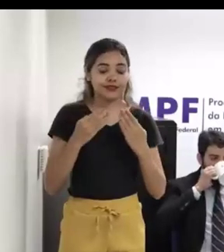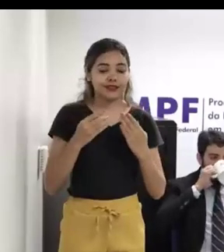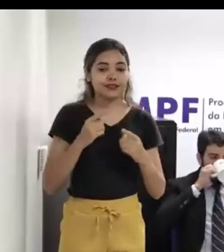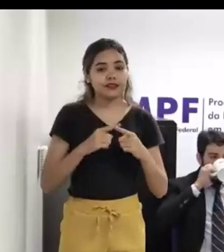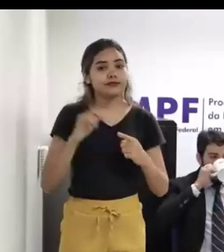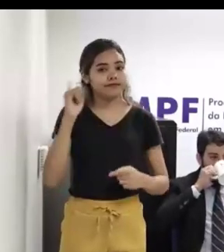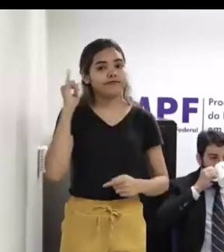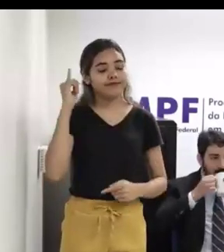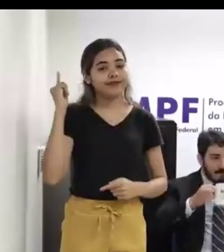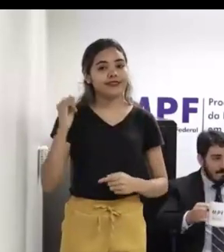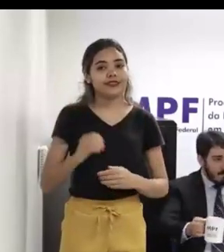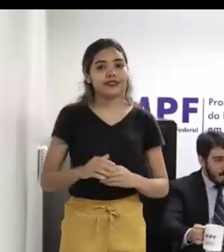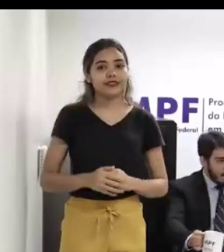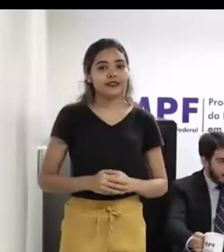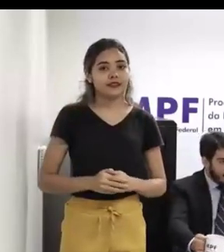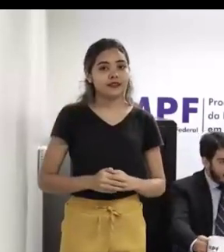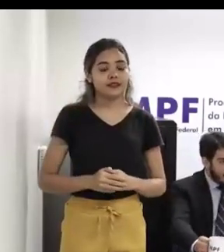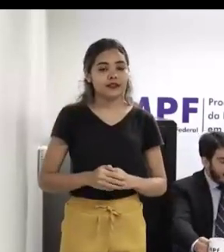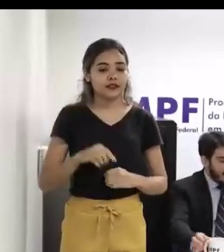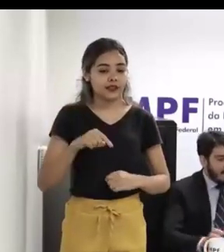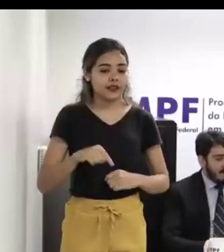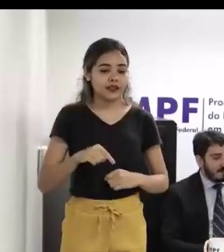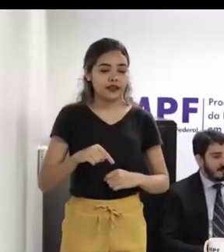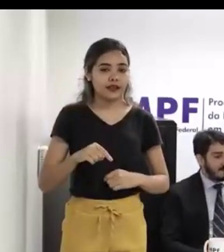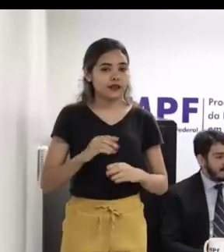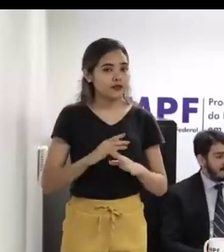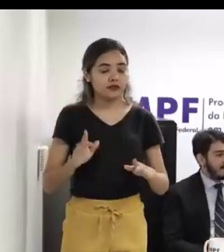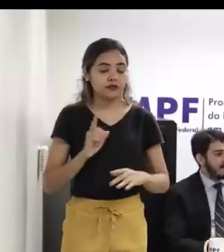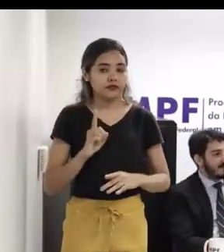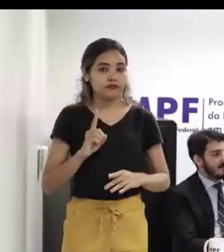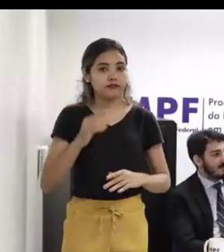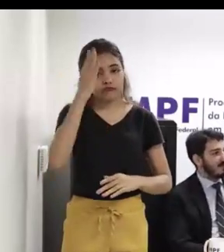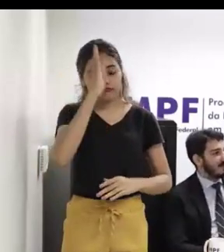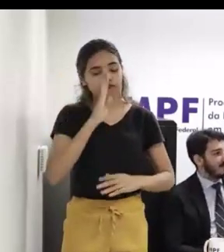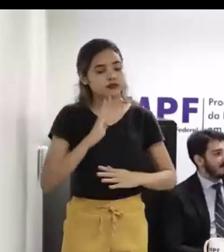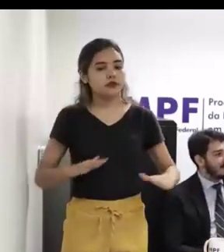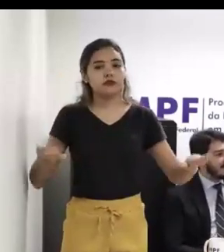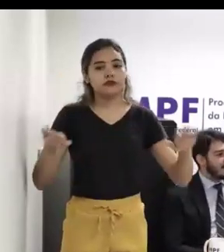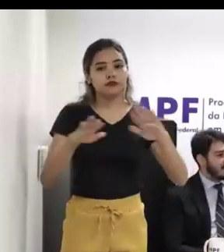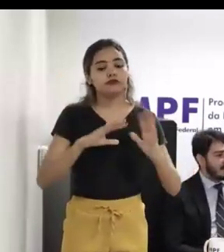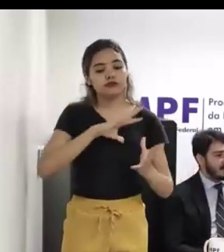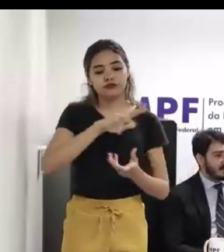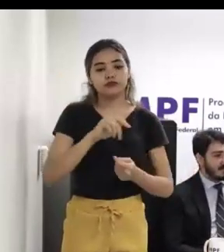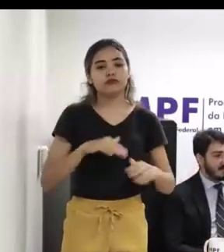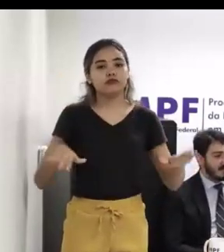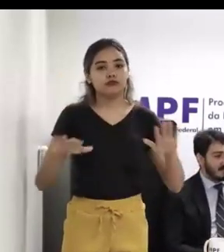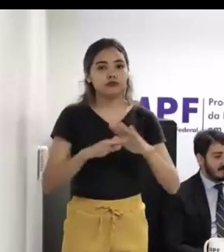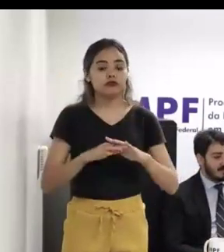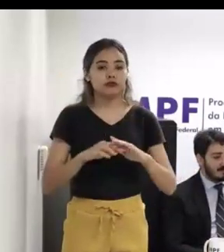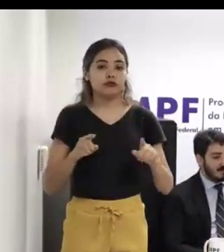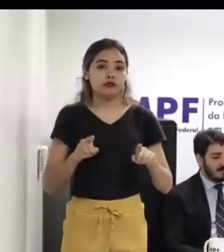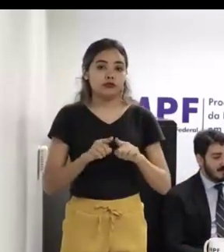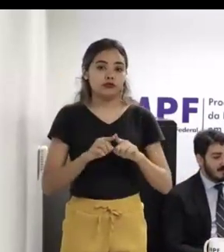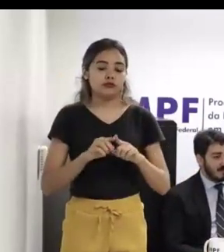em santaré em todo o Brasil em todo o mundo as redes sociais os jogos virtuais